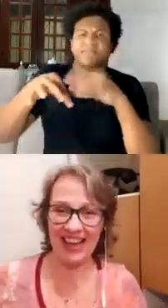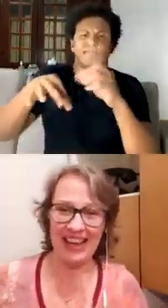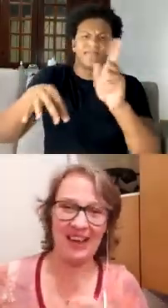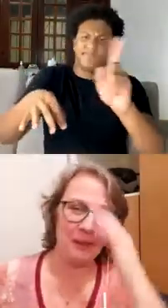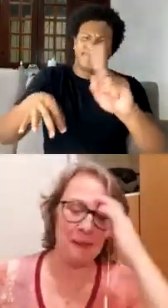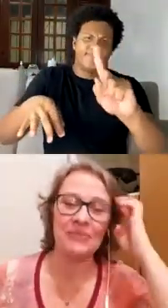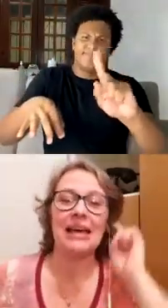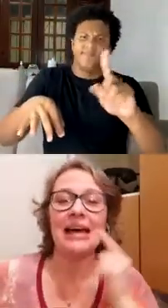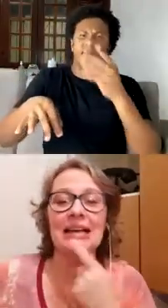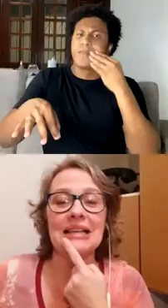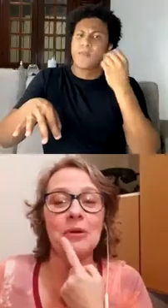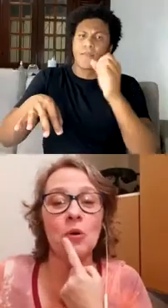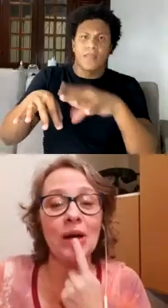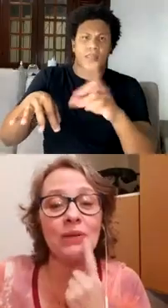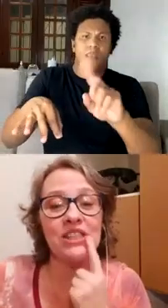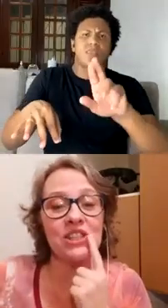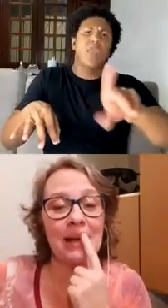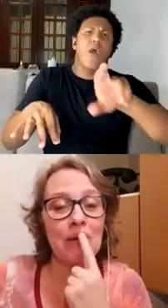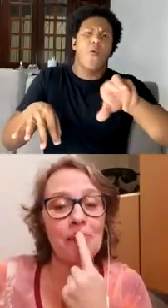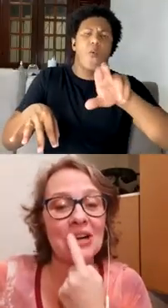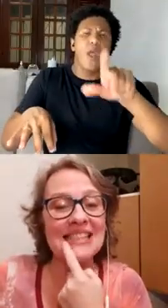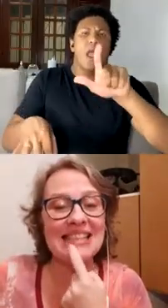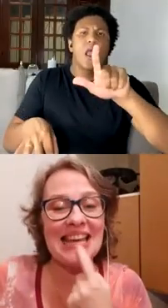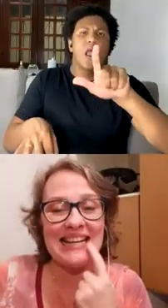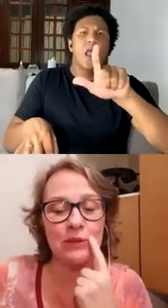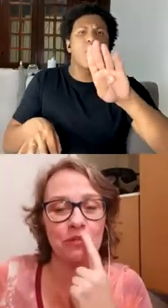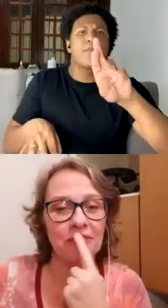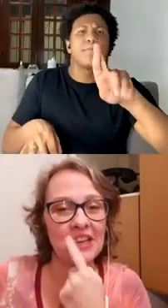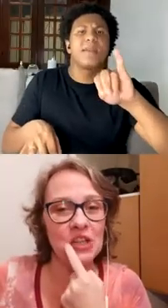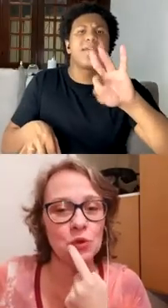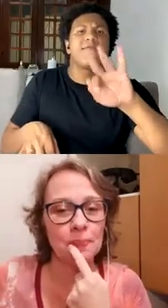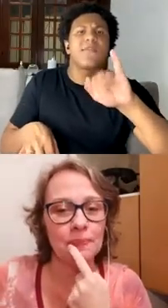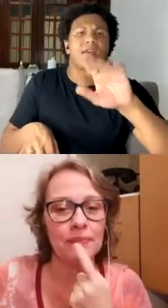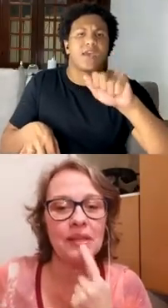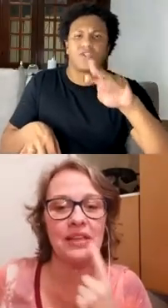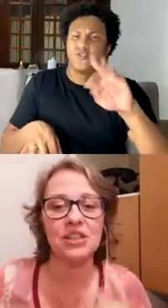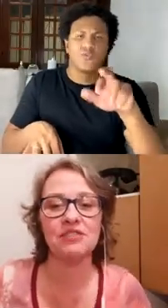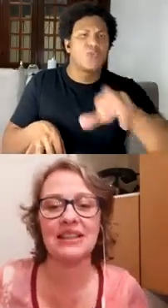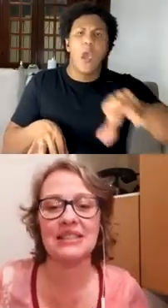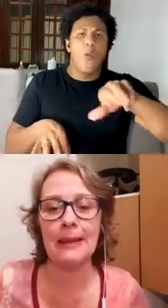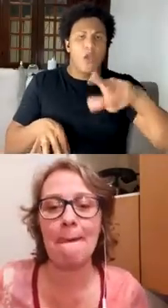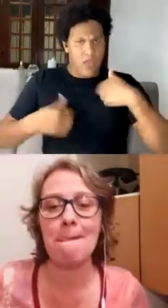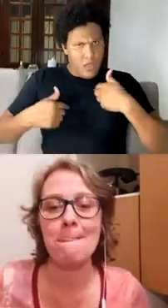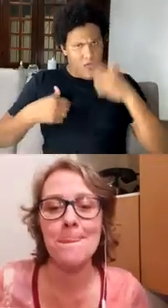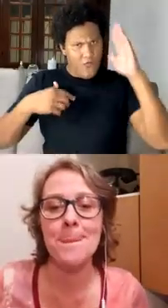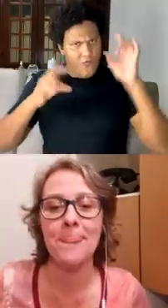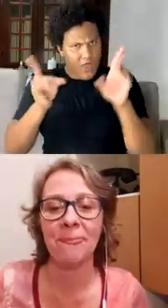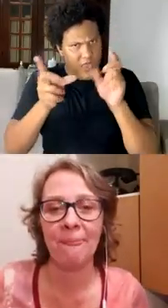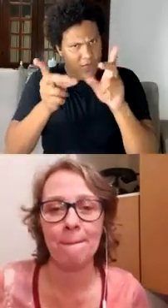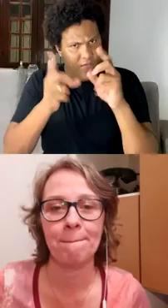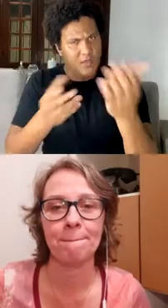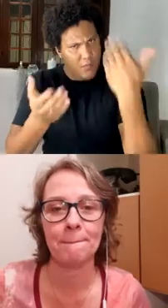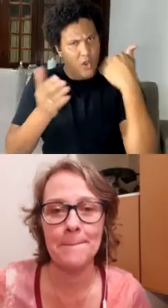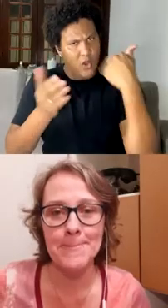Não é. Quando a gente está com a boca seca, no frio, e a gente faz assim,